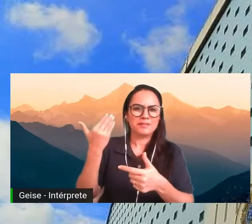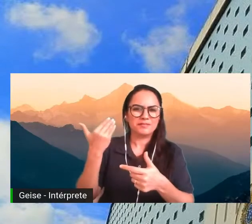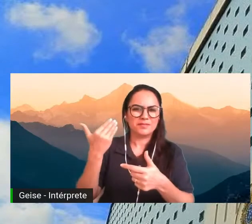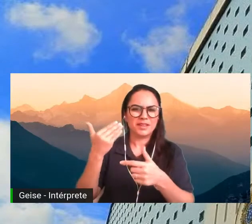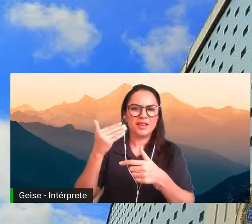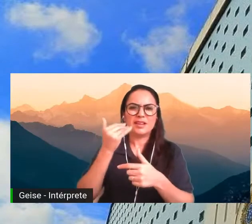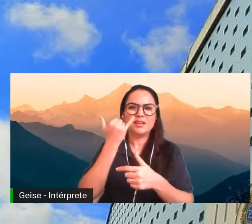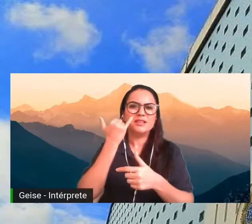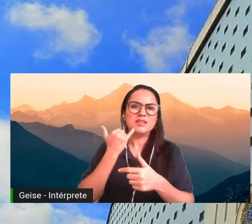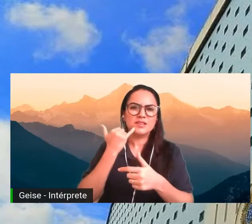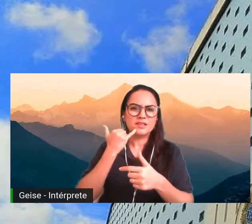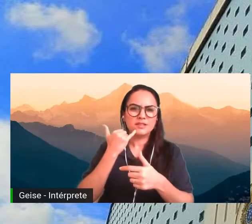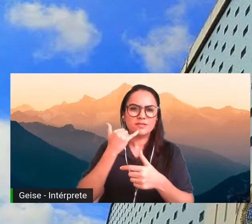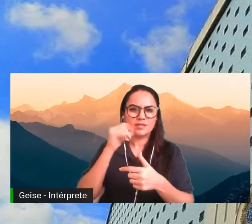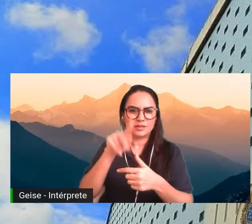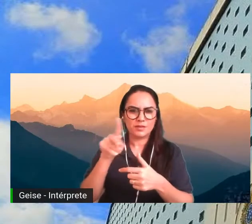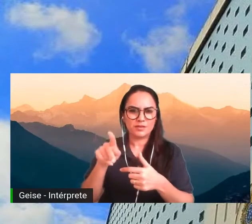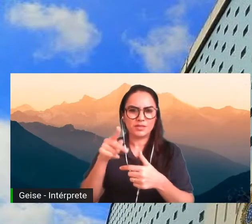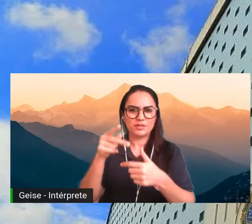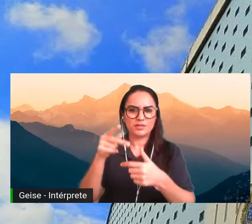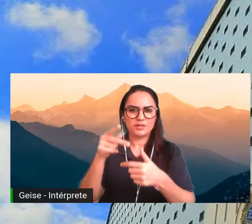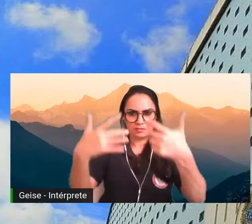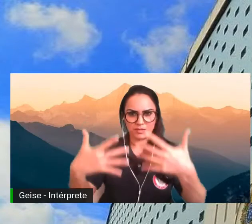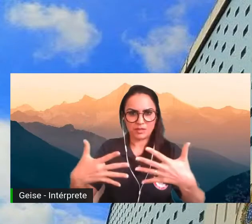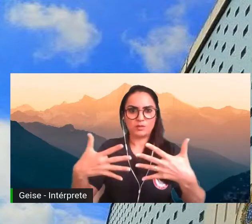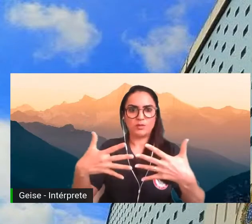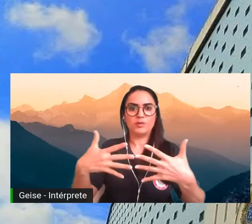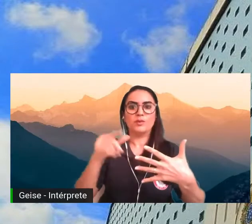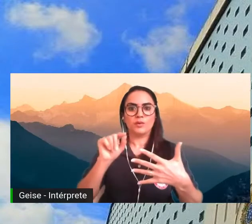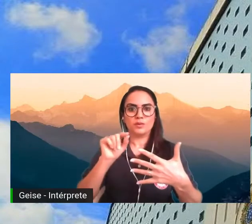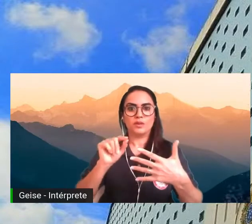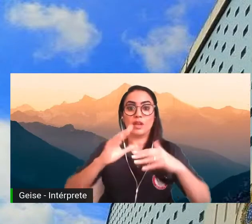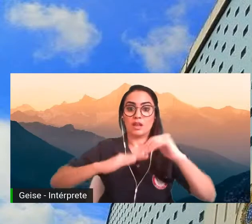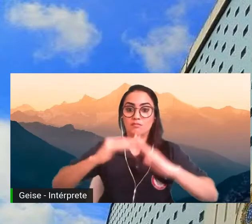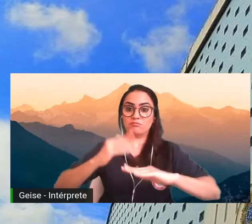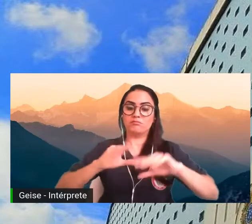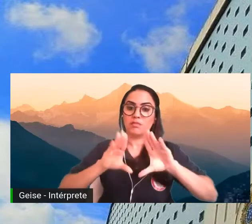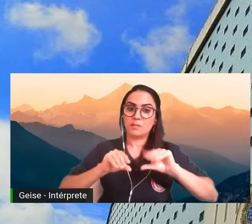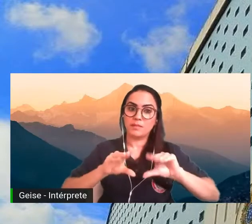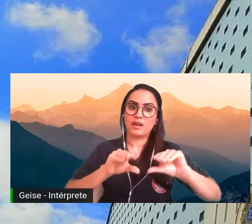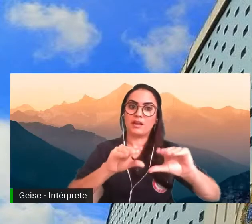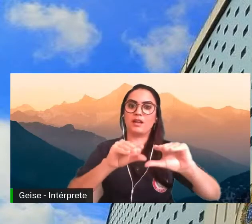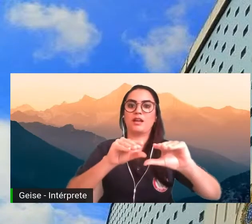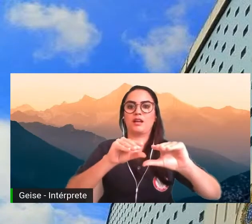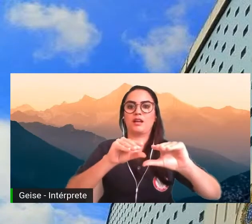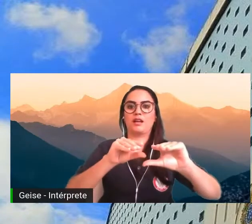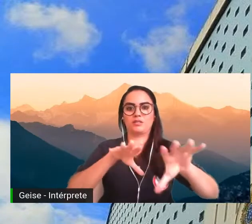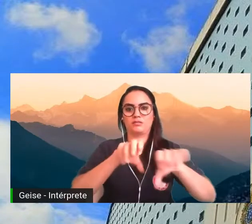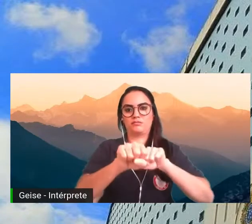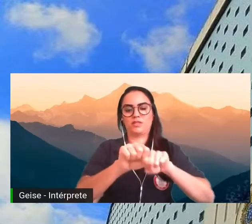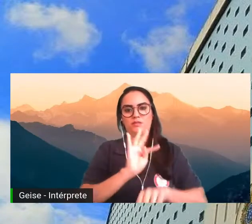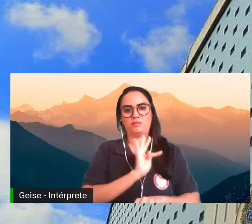a questão da prática na formação técnica e ainda é um assunto em estudo.